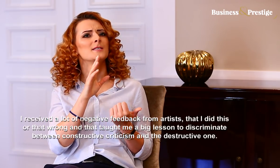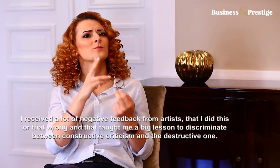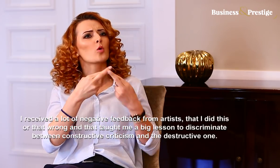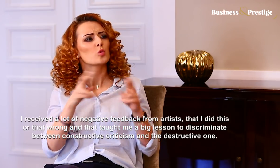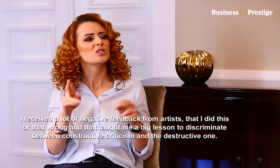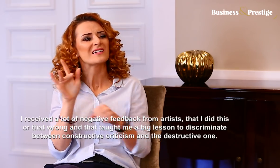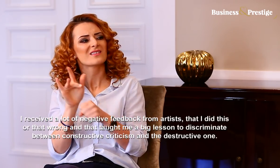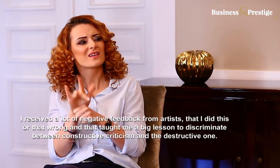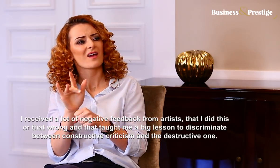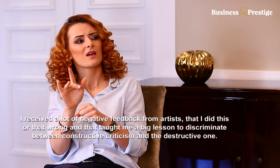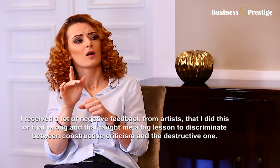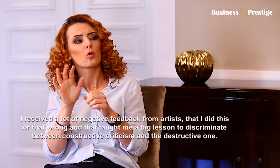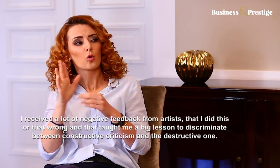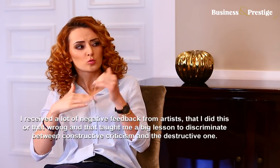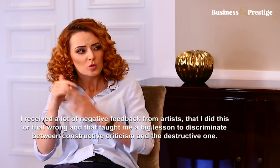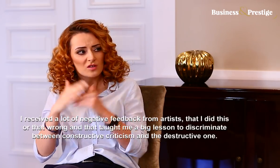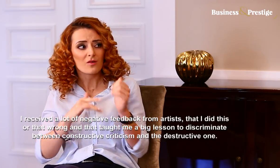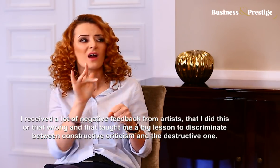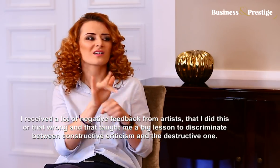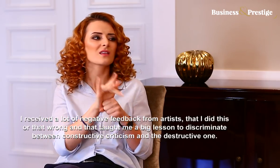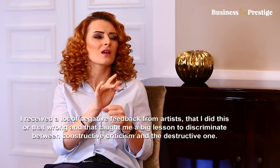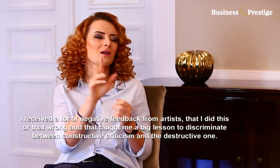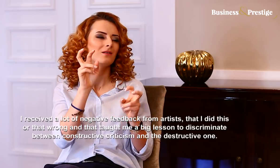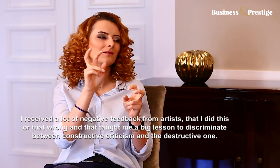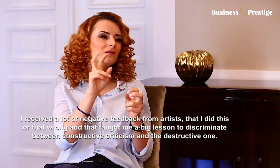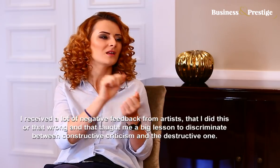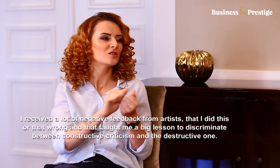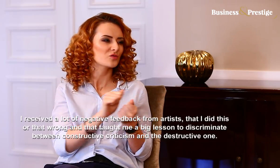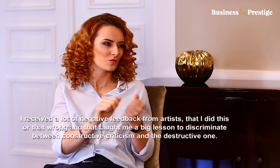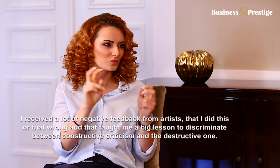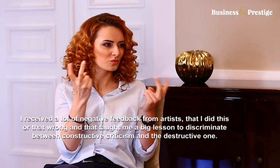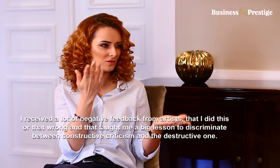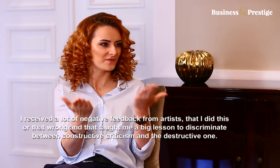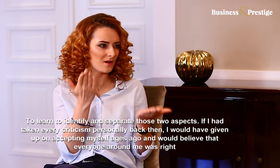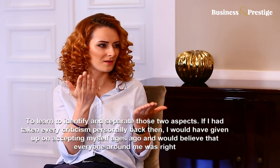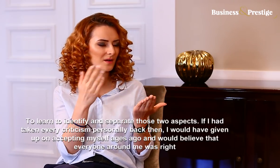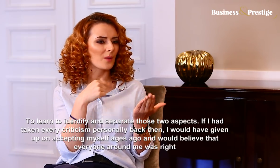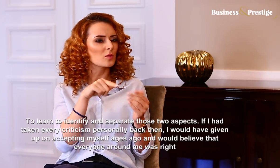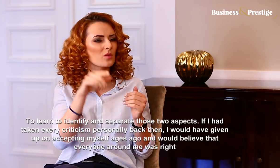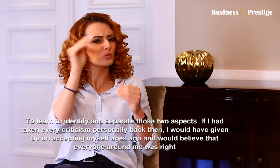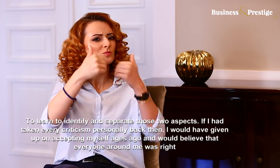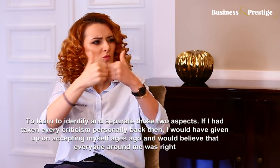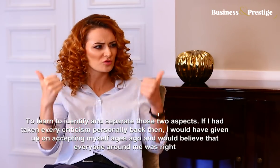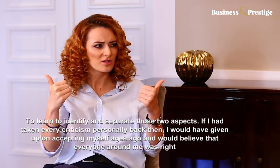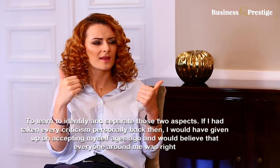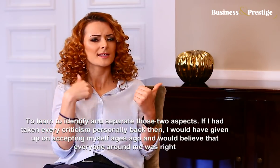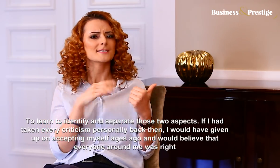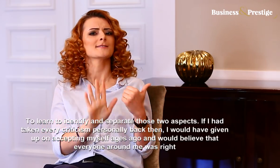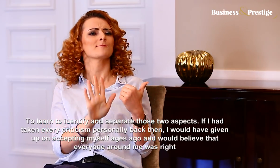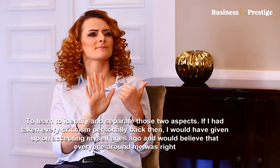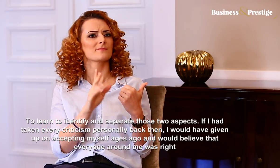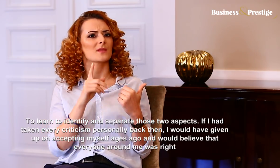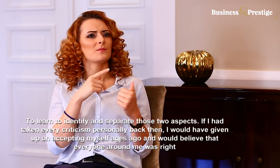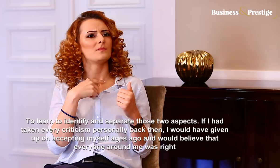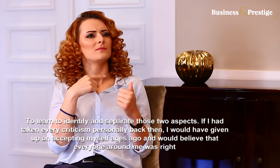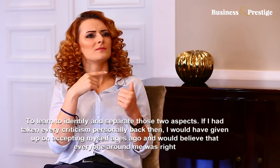nauczkę. Odróżnić krytykę konstruktywną od krytyki niszczącej. Żeby te dwa aspekty oddzielić